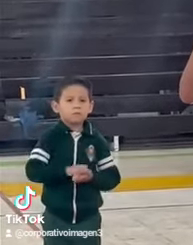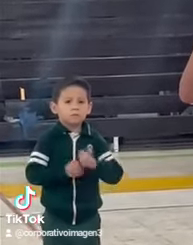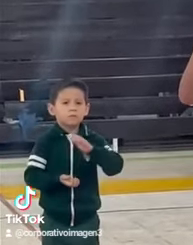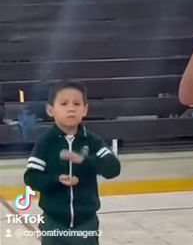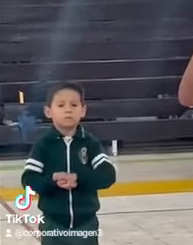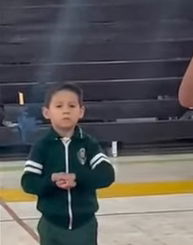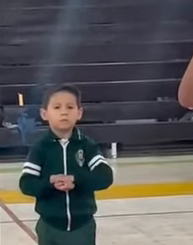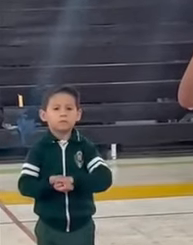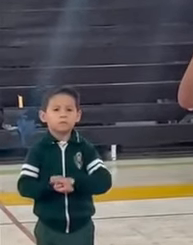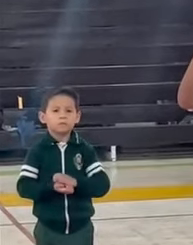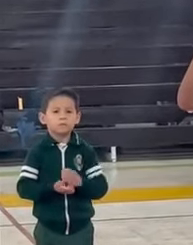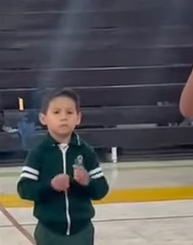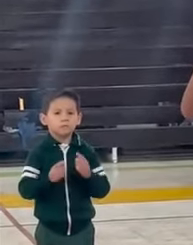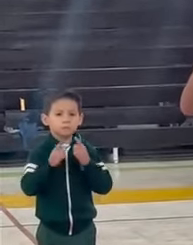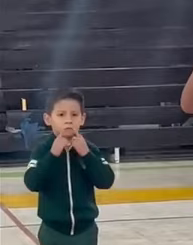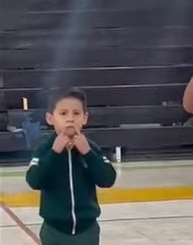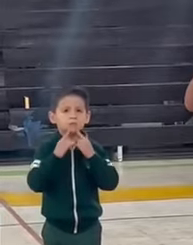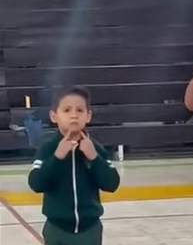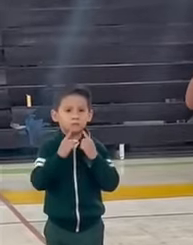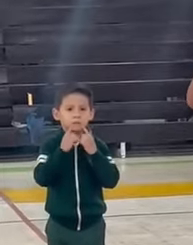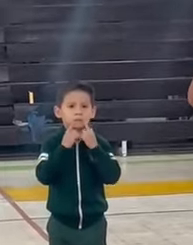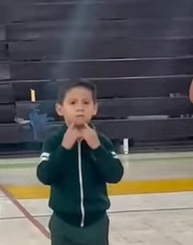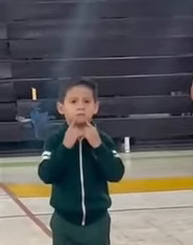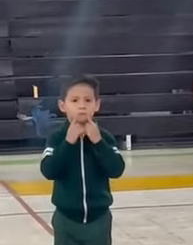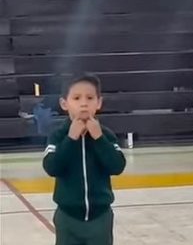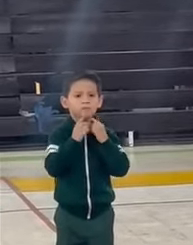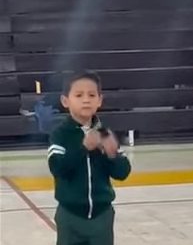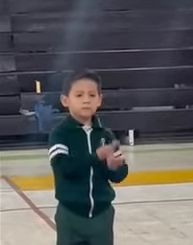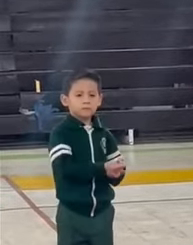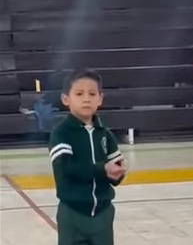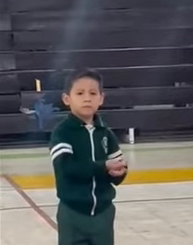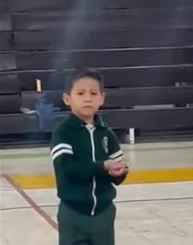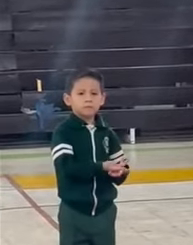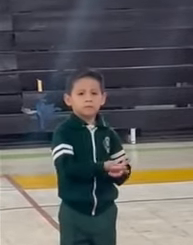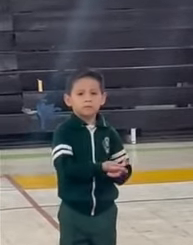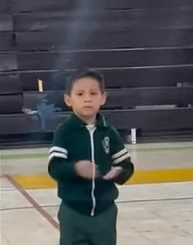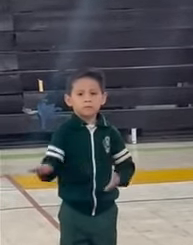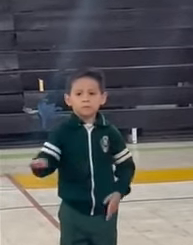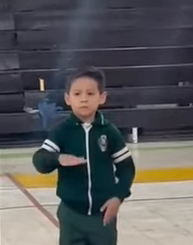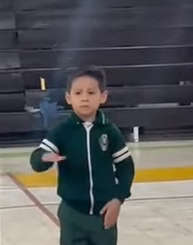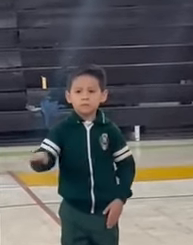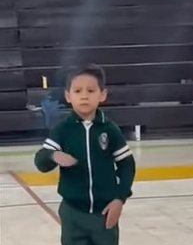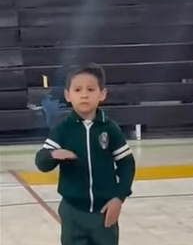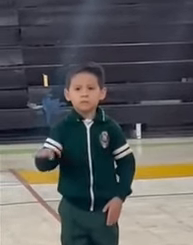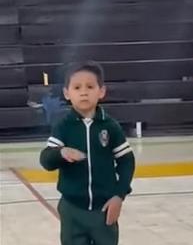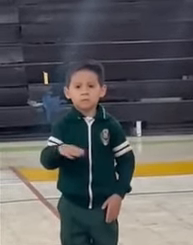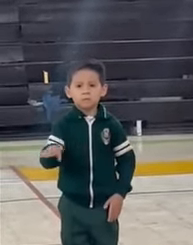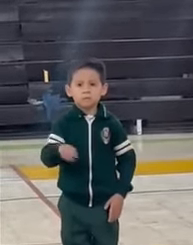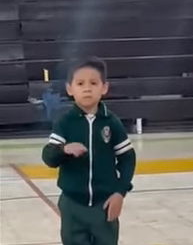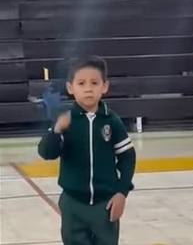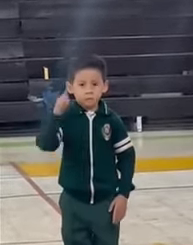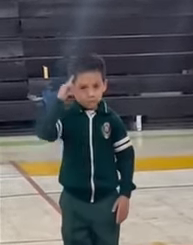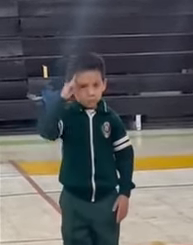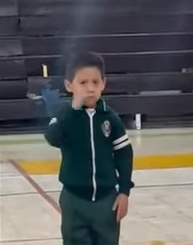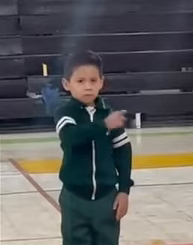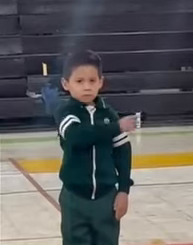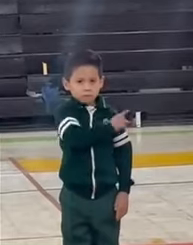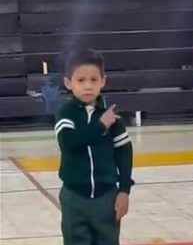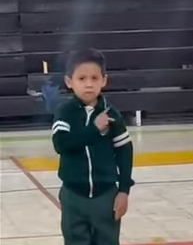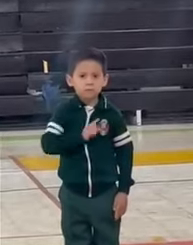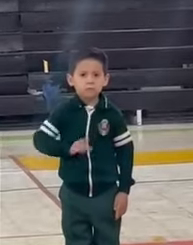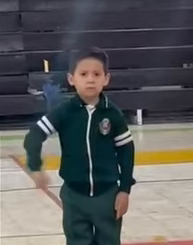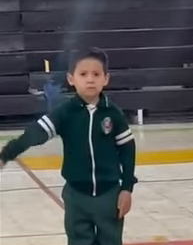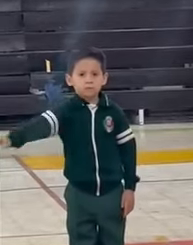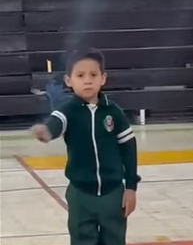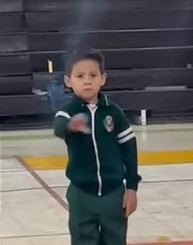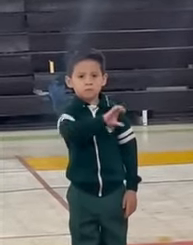enemigo? Profanar con su planta tu suelo. Y en su